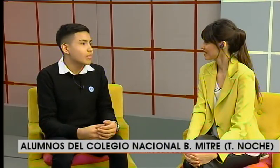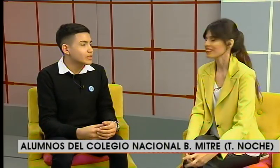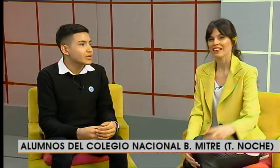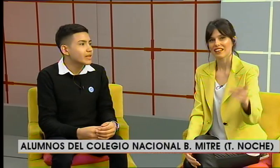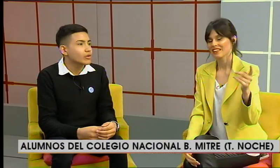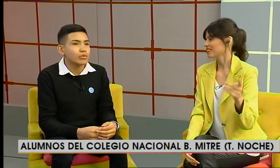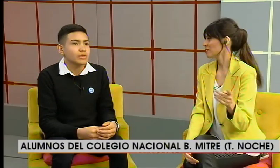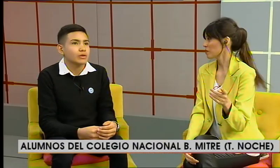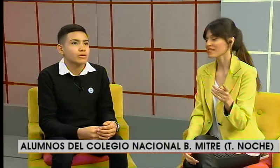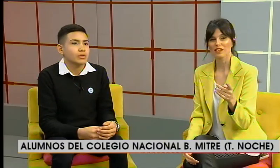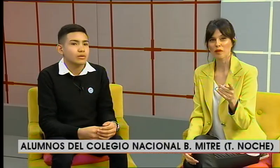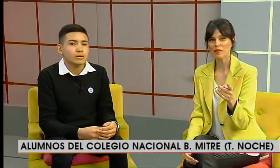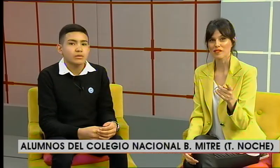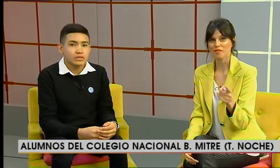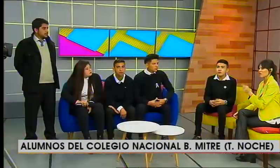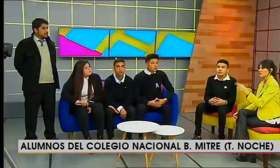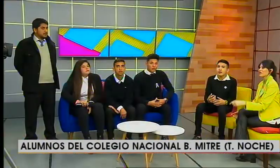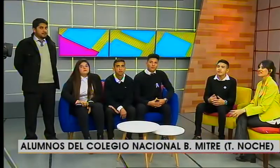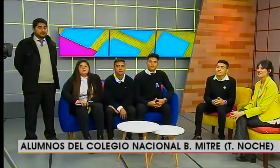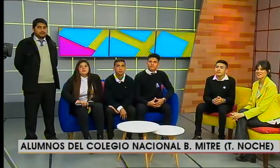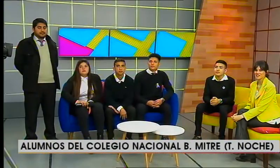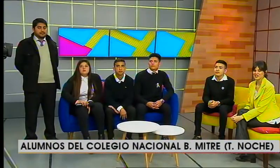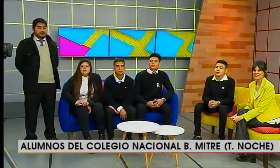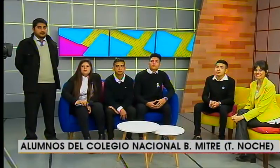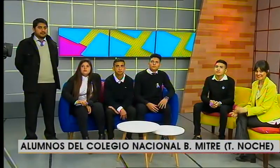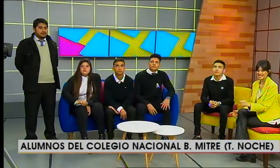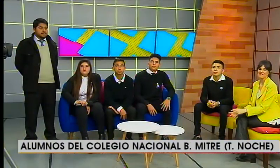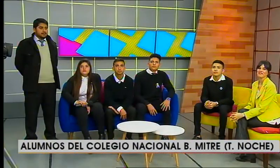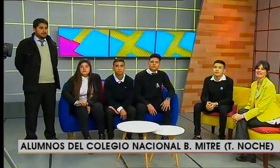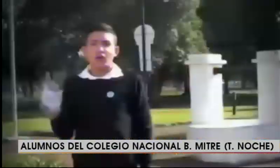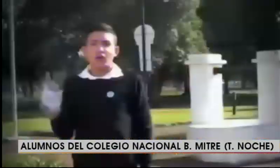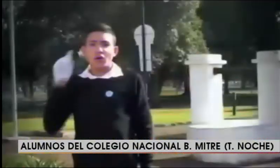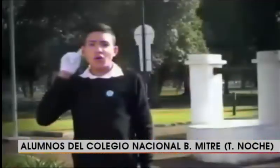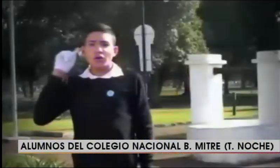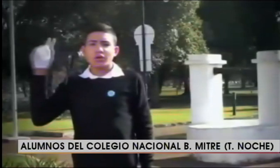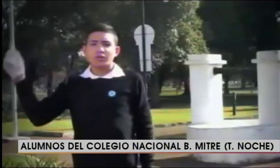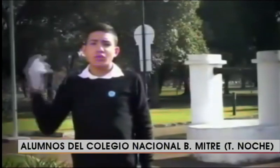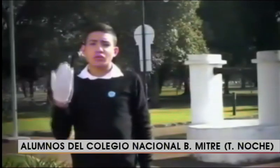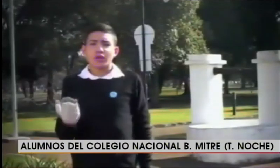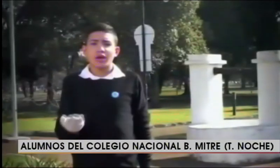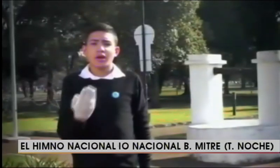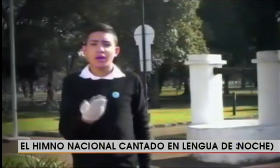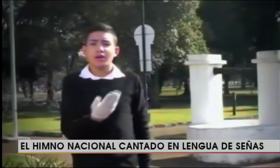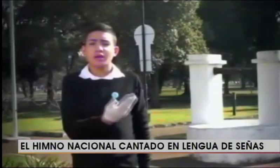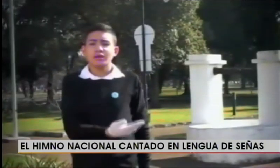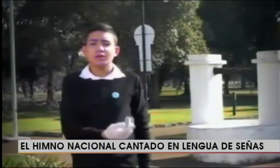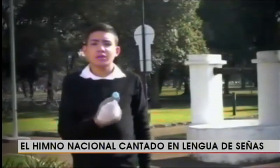parece una idea enorme. ¿Te parece si lo vemos? Sí, Veamos el video que hicieron los chicos. ver, este es. Oíd mortales